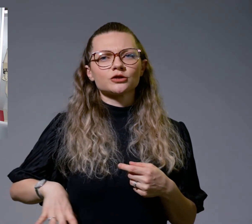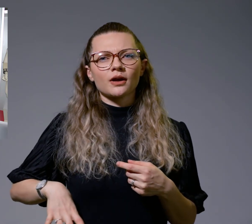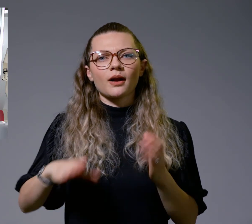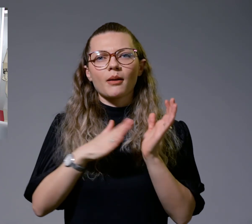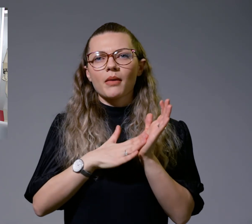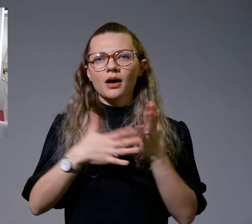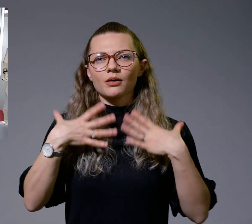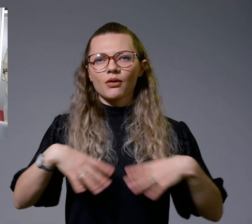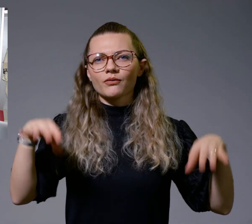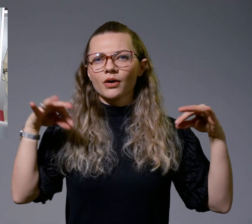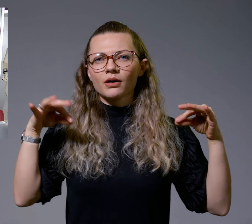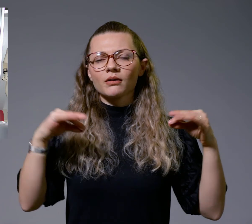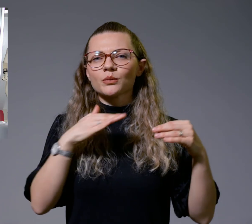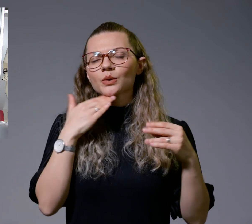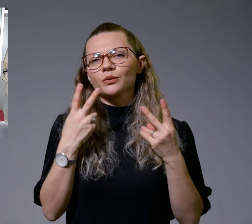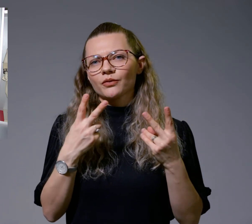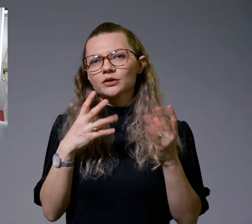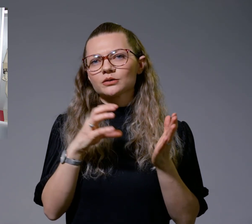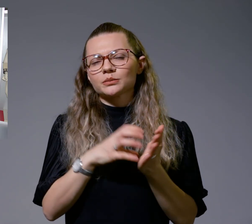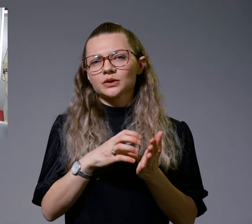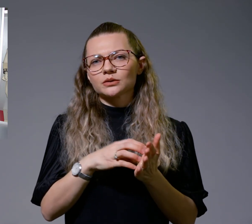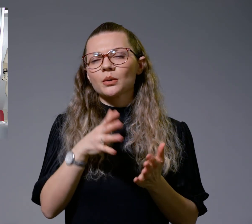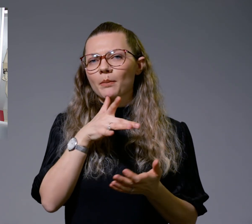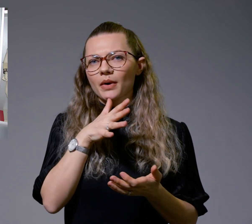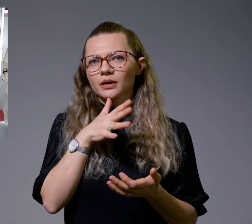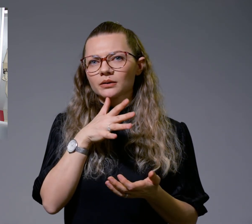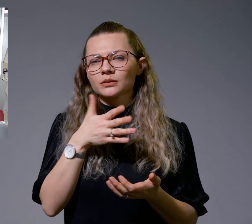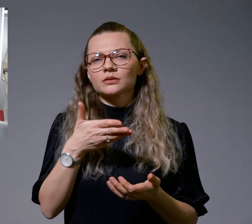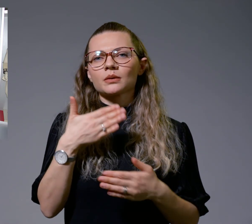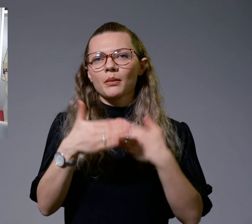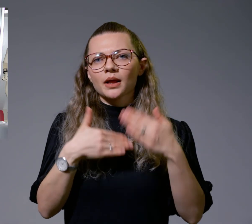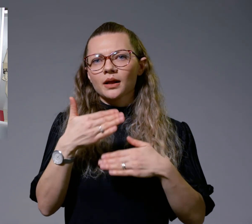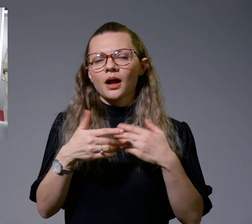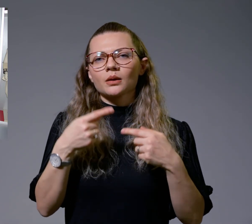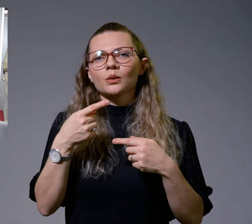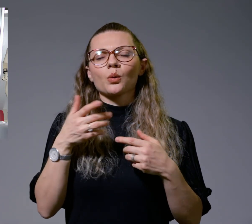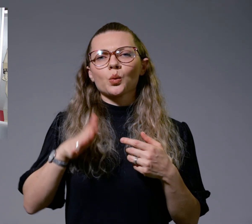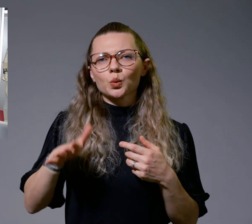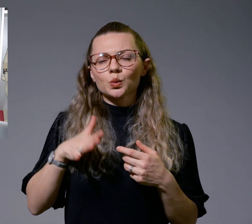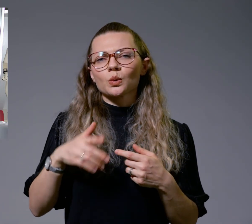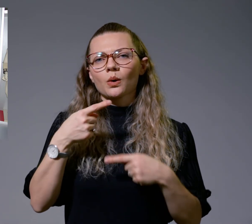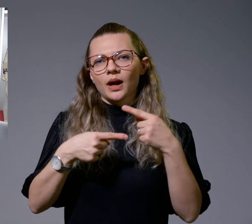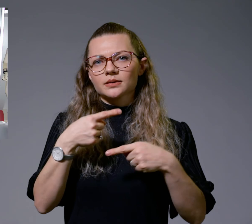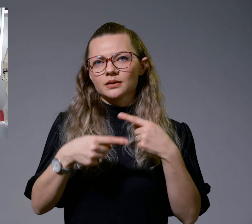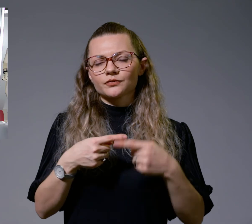носија значајно место во македонското материјално културно наследство.